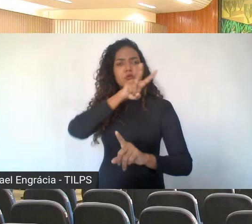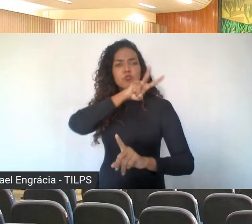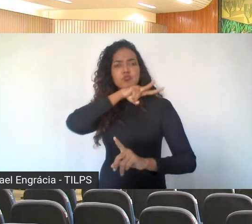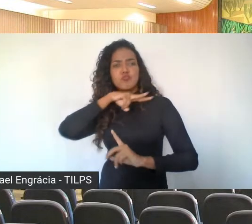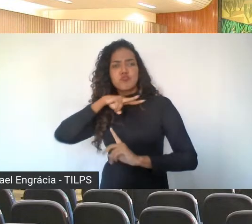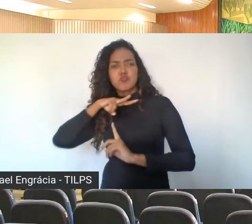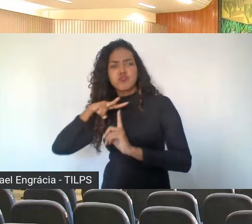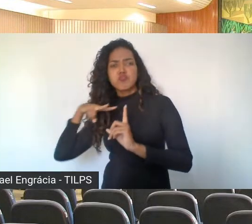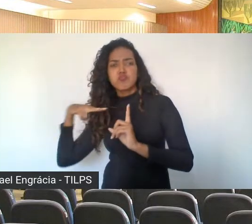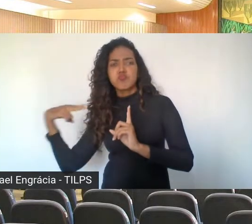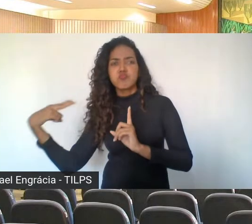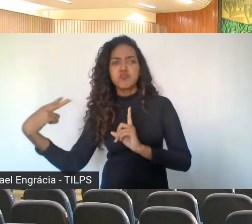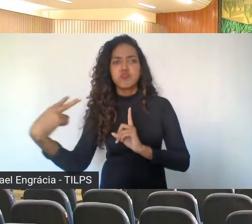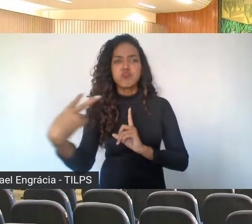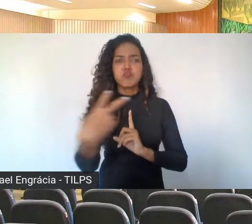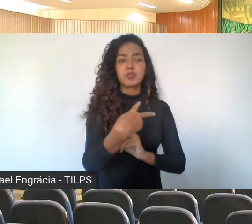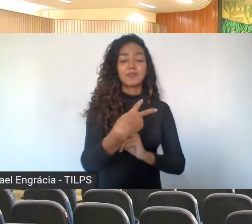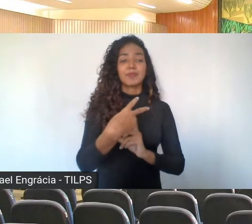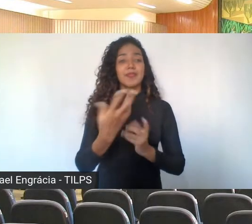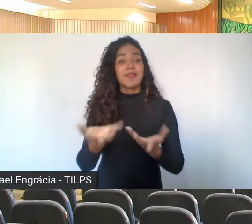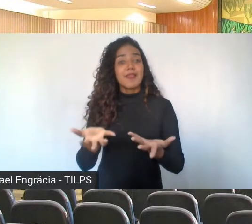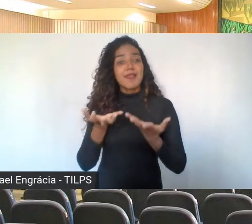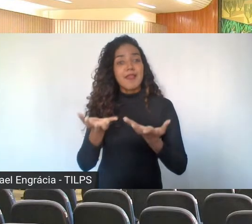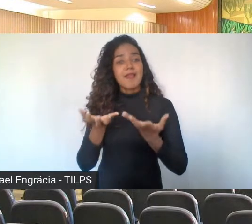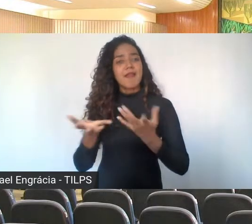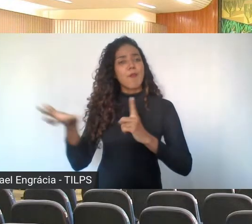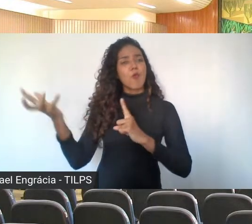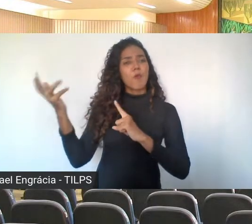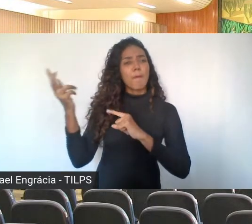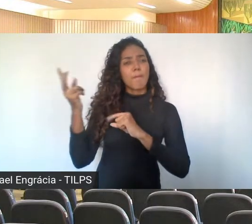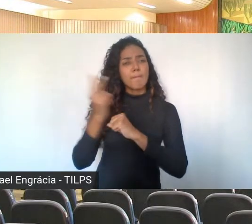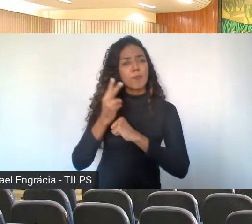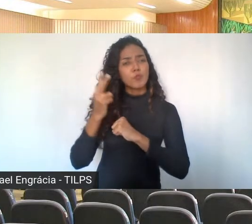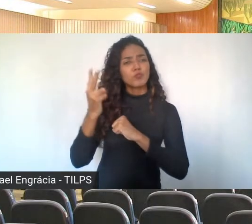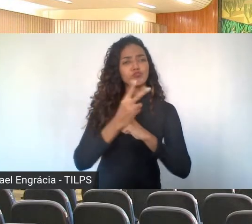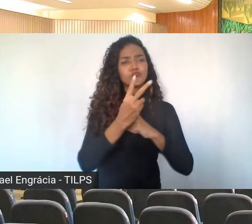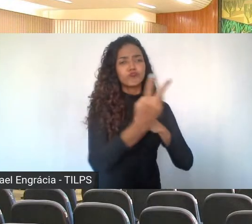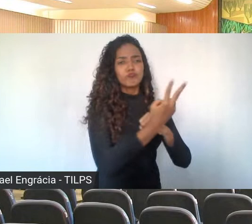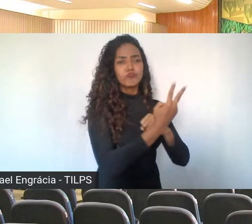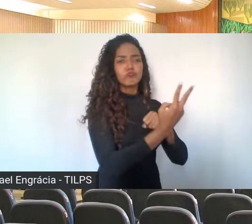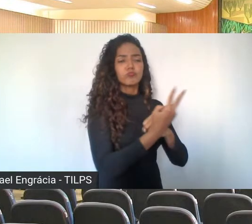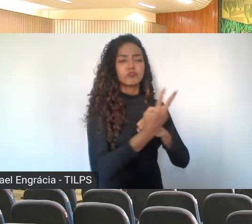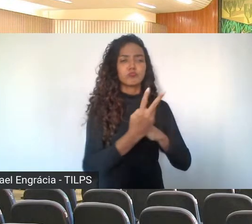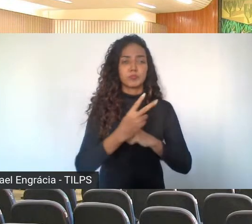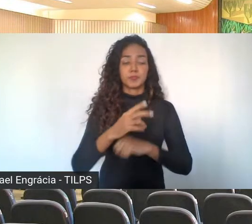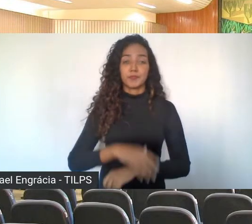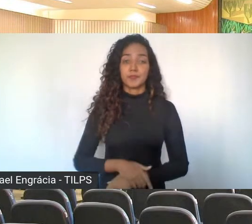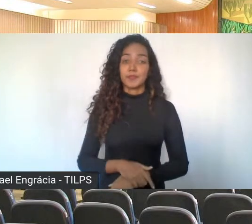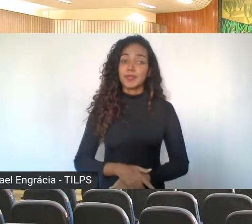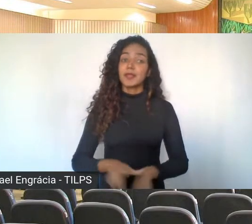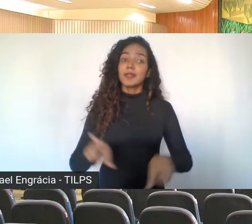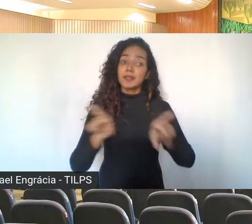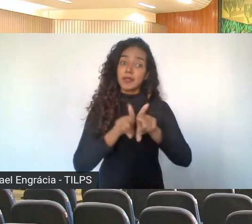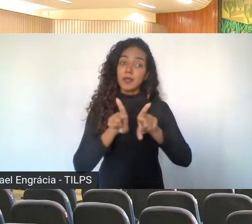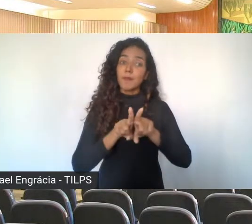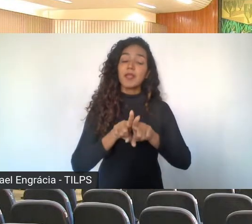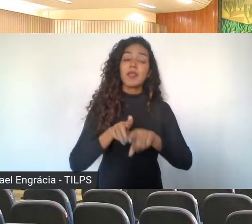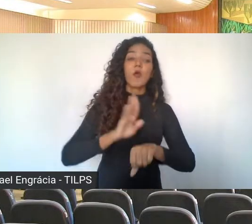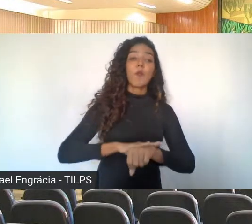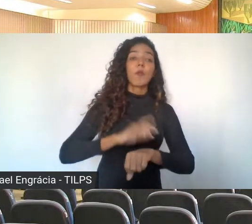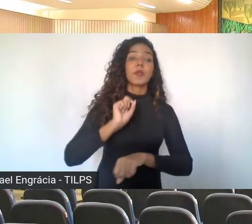mais ainda, e é um momento também em que nós nos olhamos e pensamos em nossa